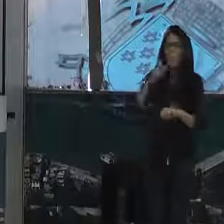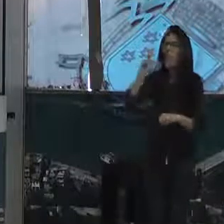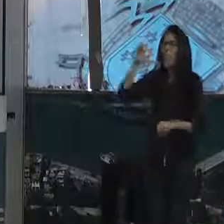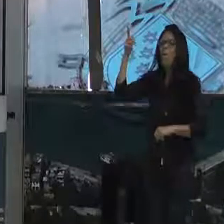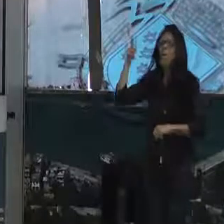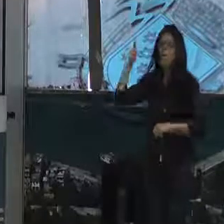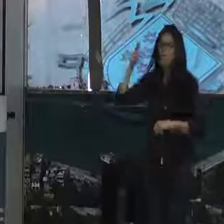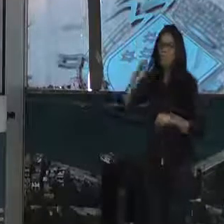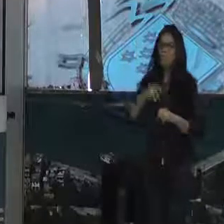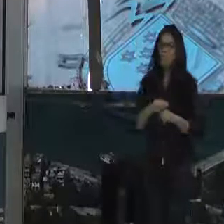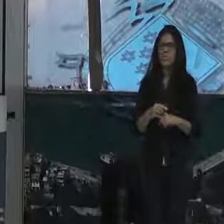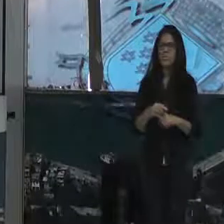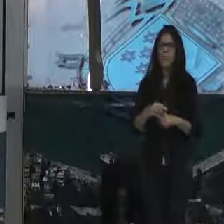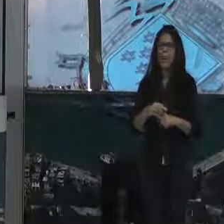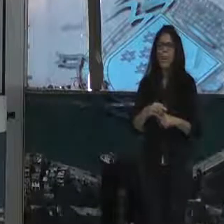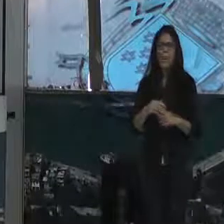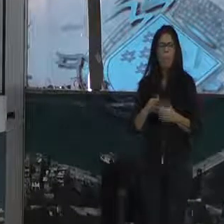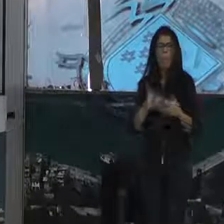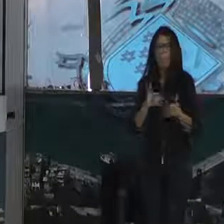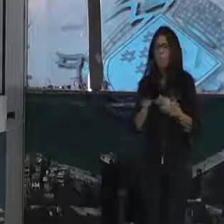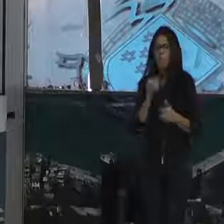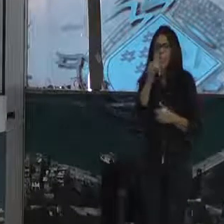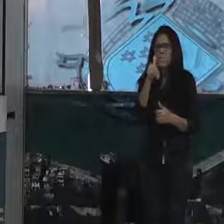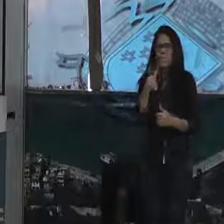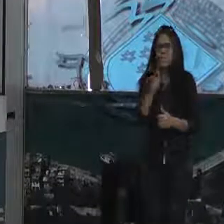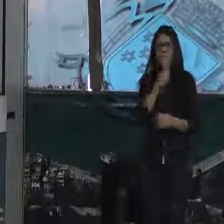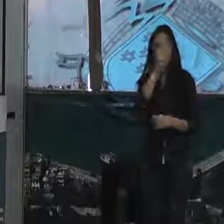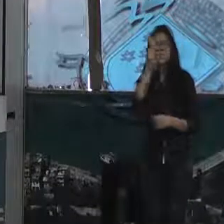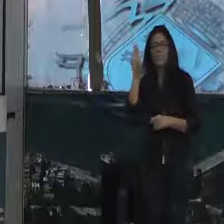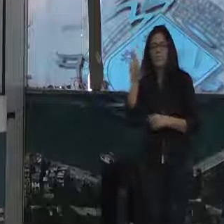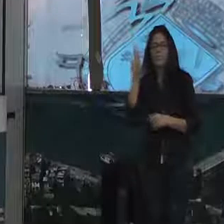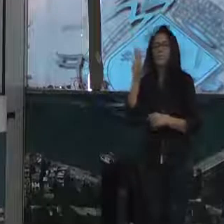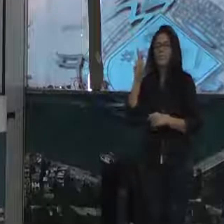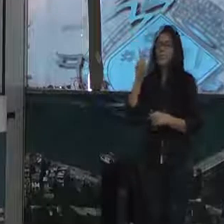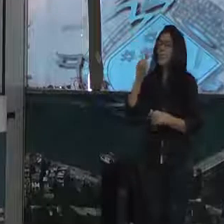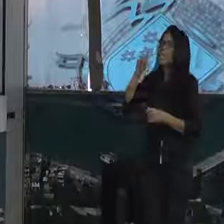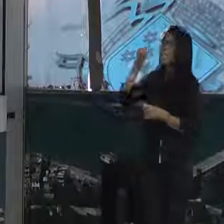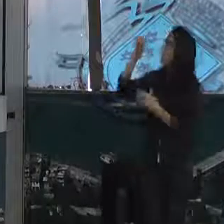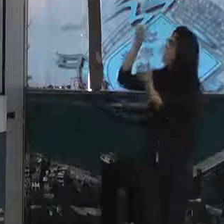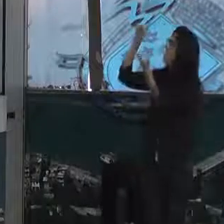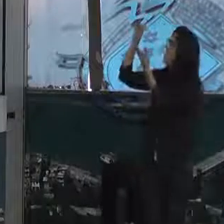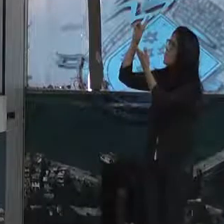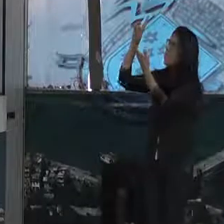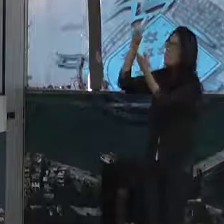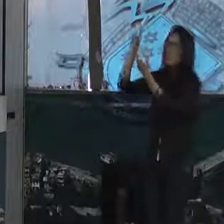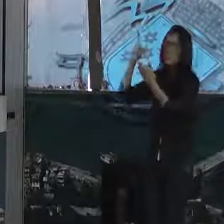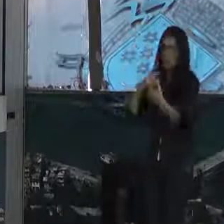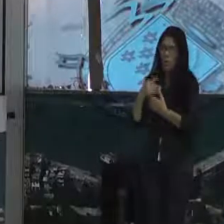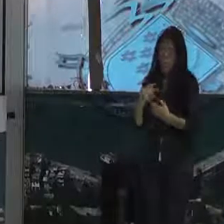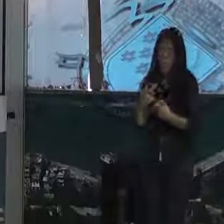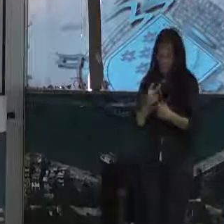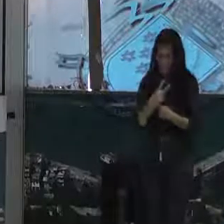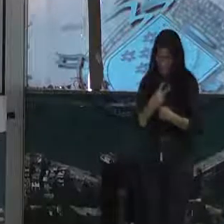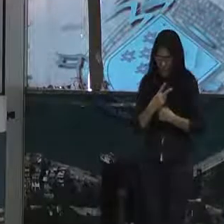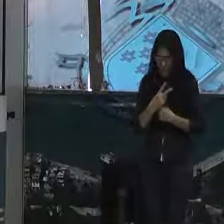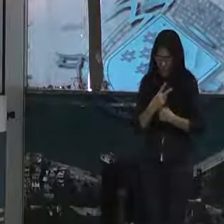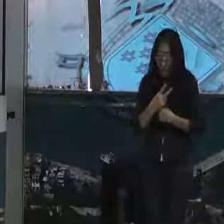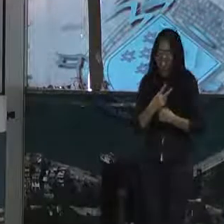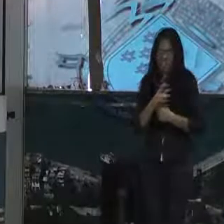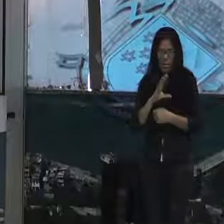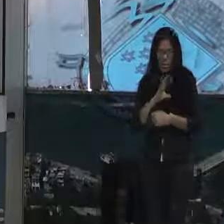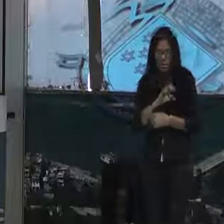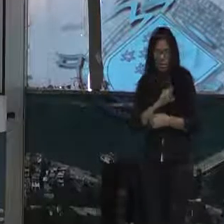meus lábios nem mencionarão os seus nomes. Senhor, tu és a minha porção e o meu cálice.